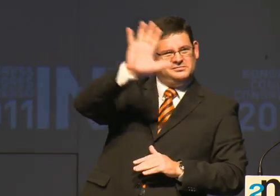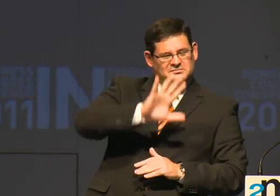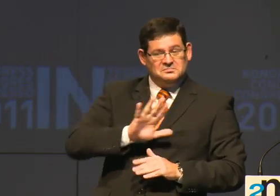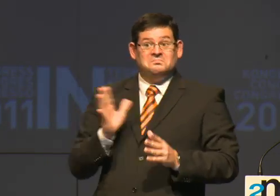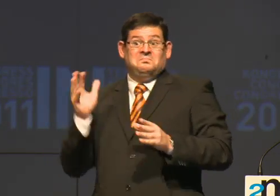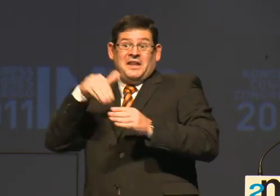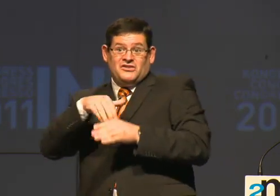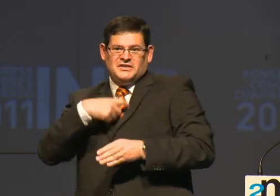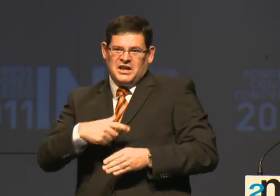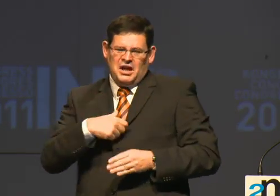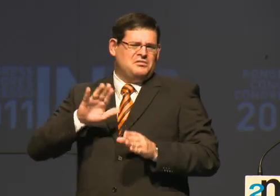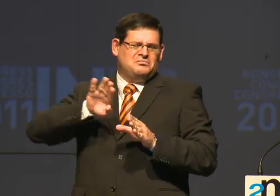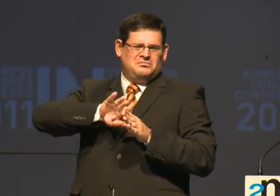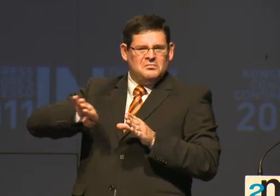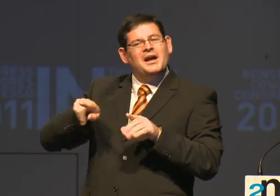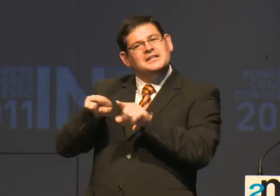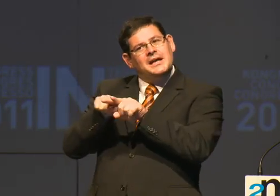aujourd'hui. Donc,